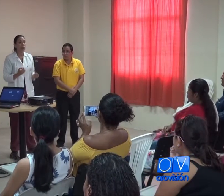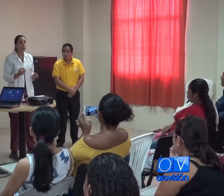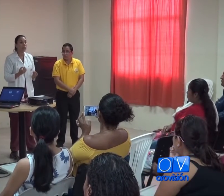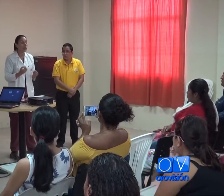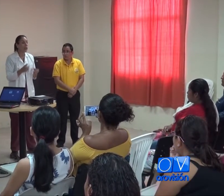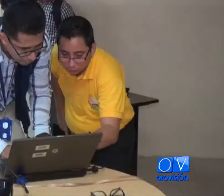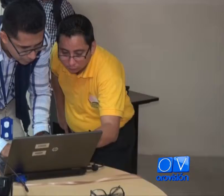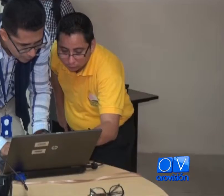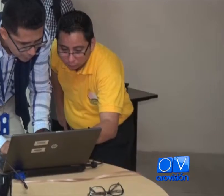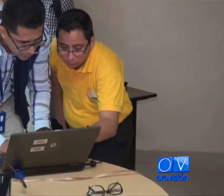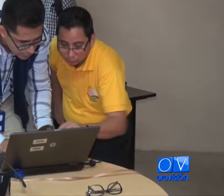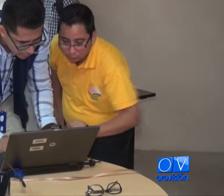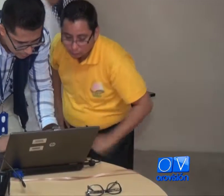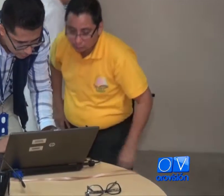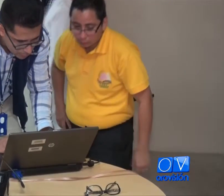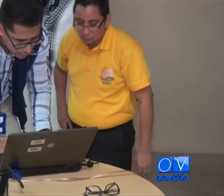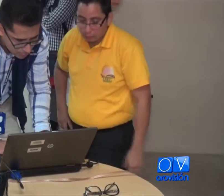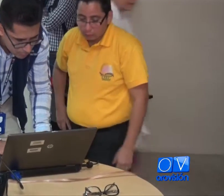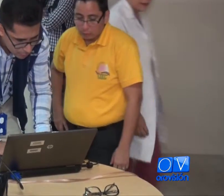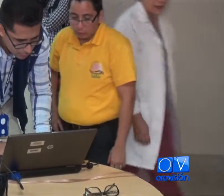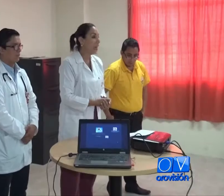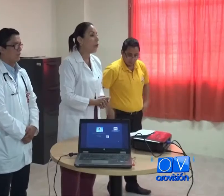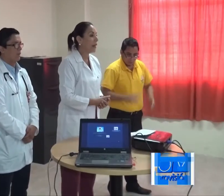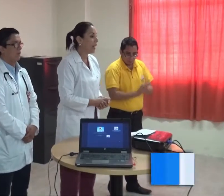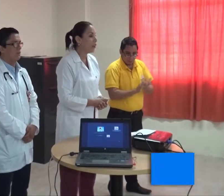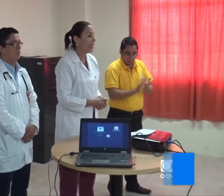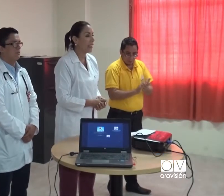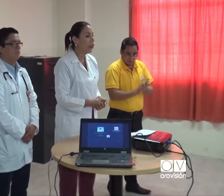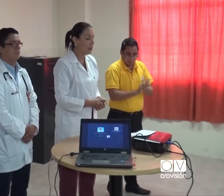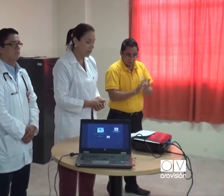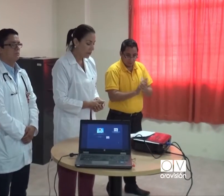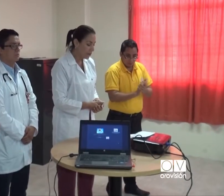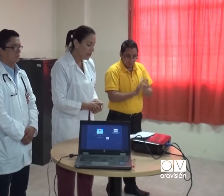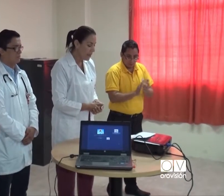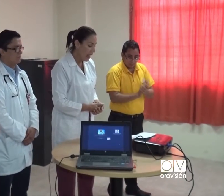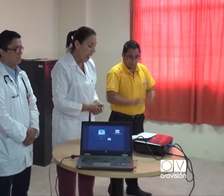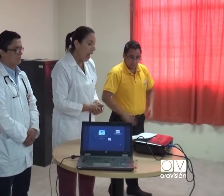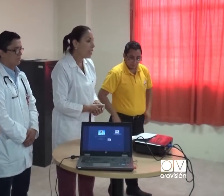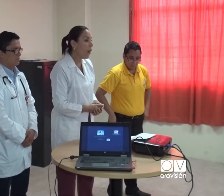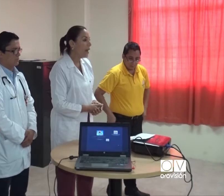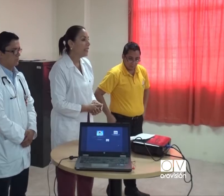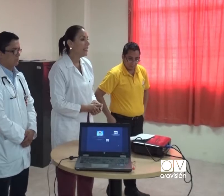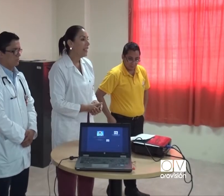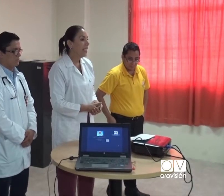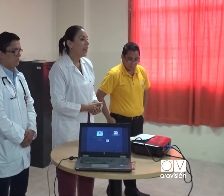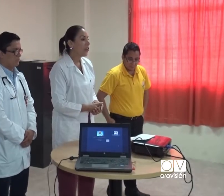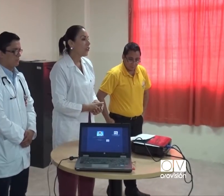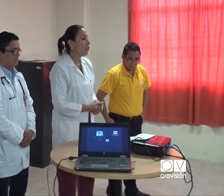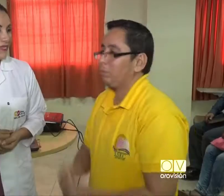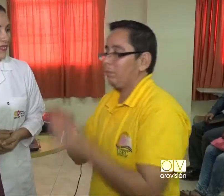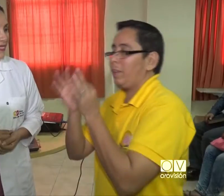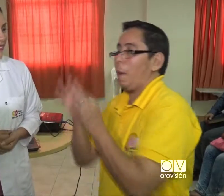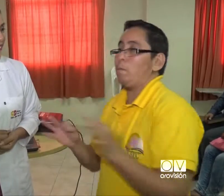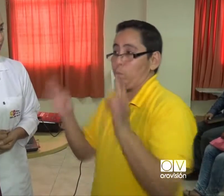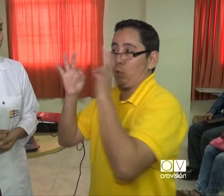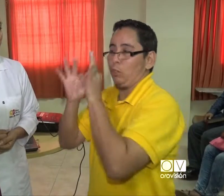dictada por Ángel García, delegado de la Federación Nacional de Personas Sordas del Ecuador, quien expresó la importancia de